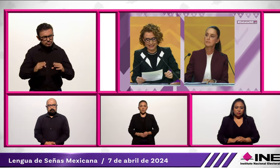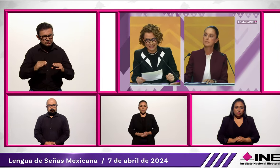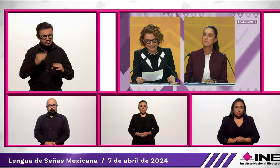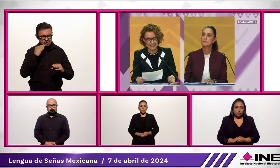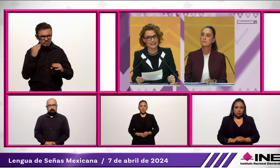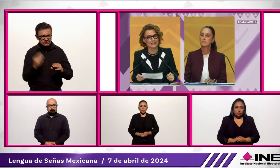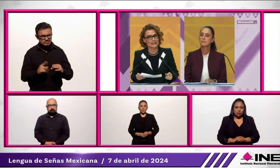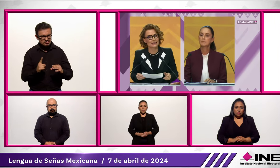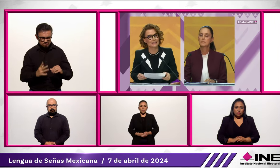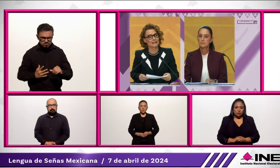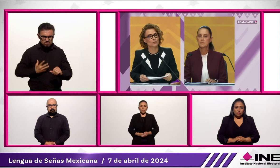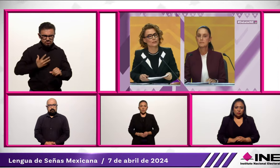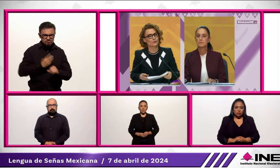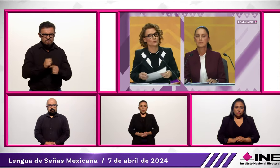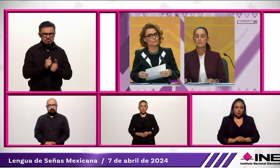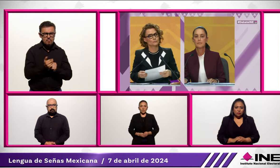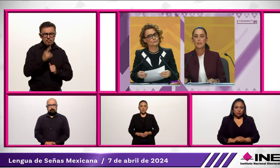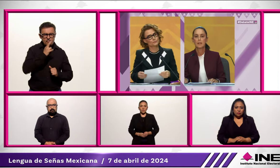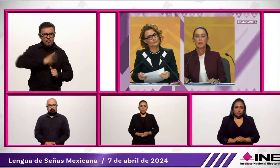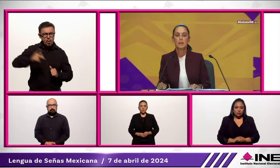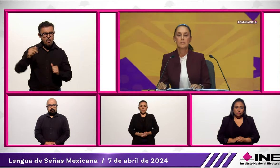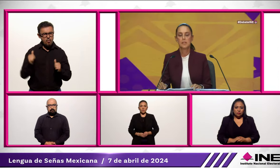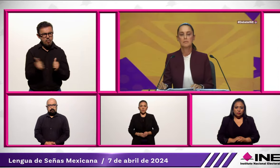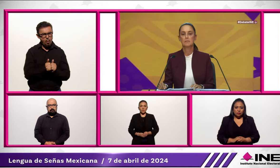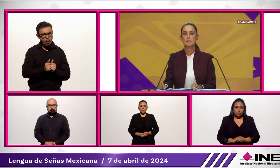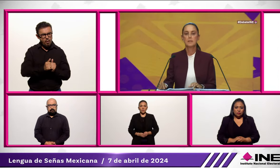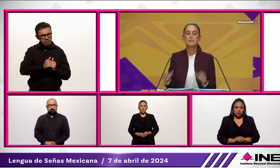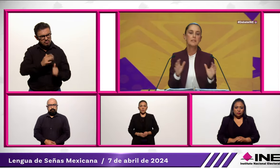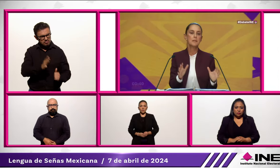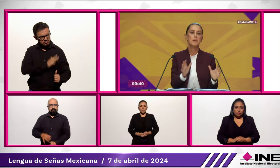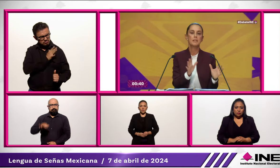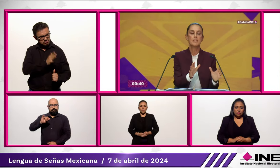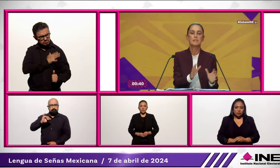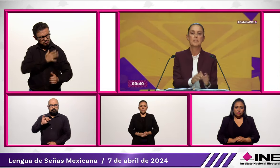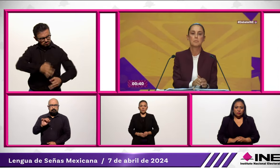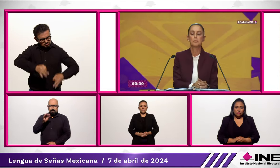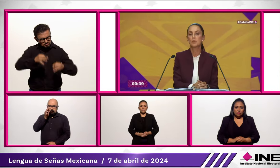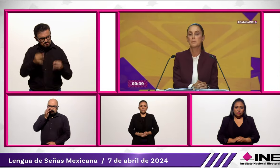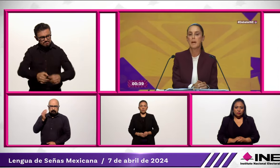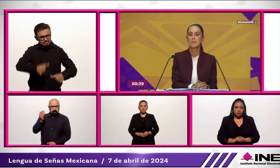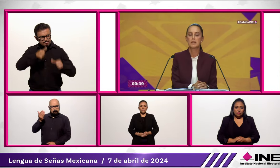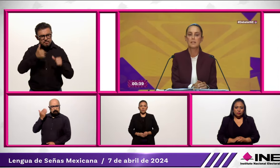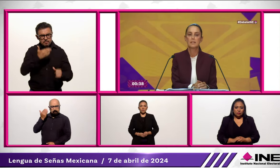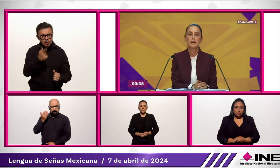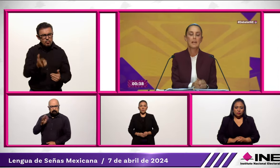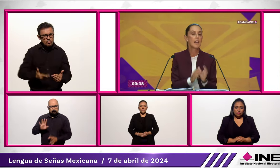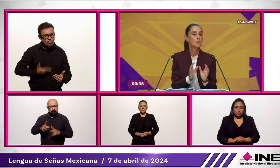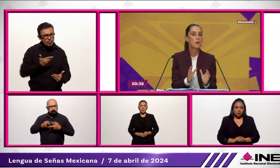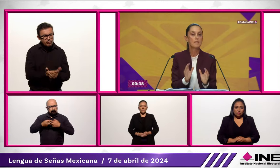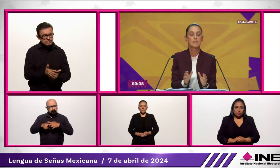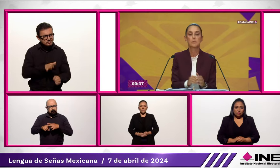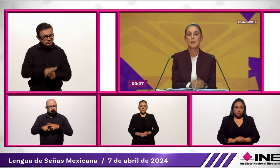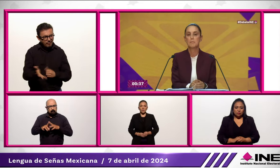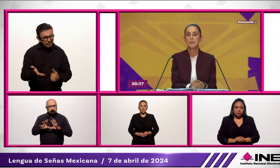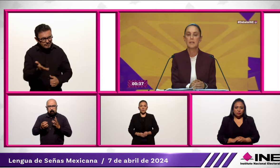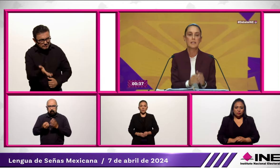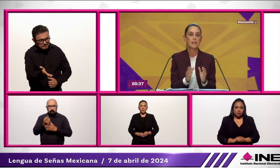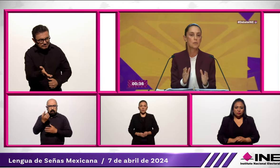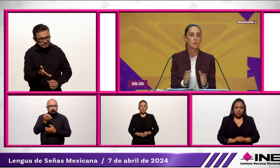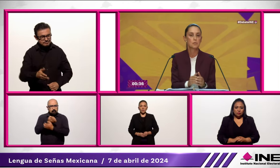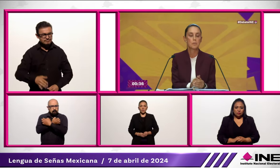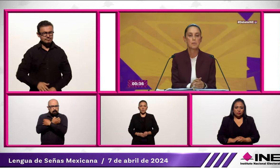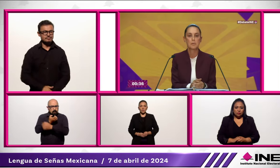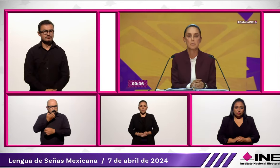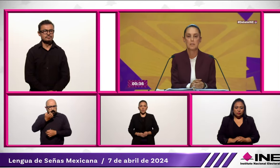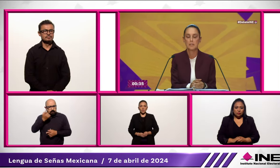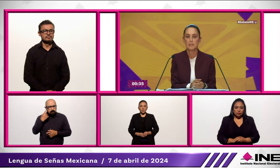la calidad en la educación. Sí, recientemente se puso en marcha la nueva escuela mexicana